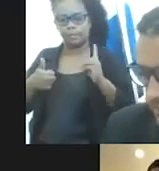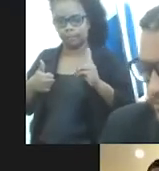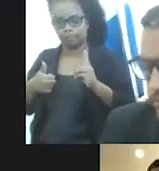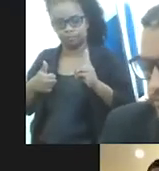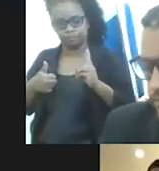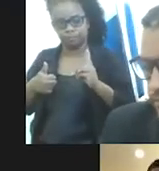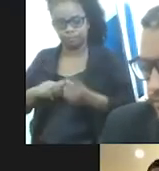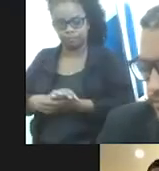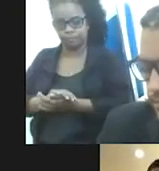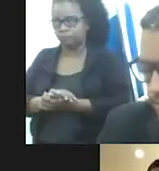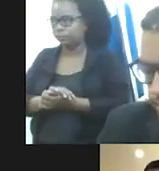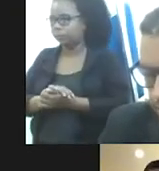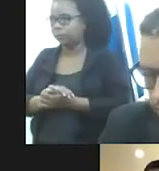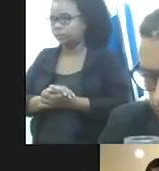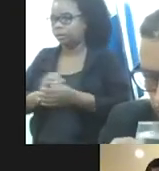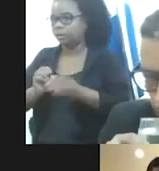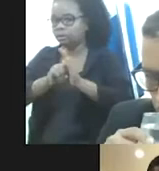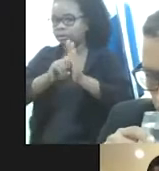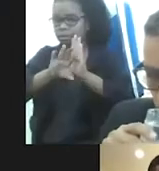Indicação